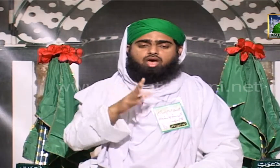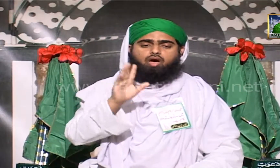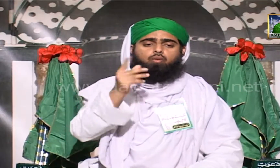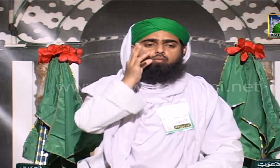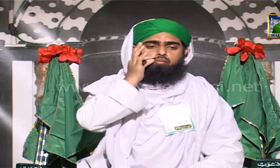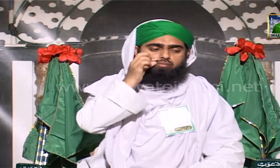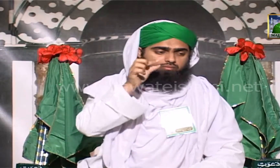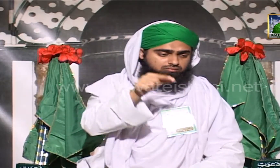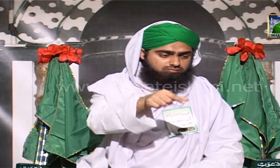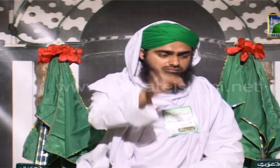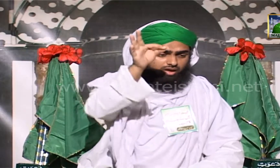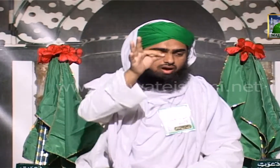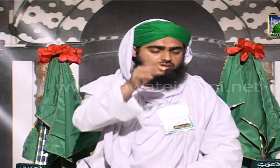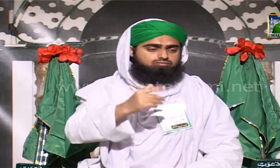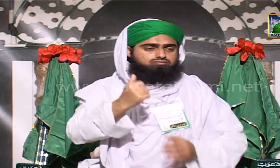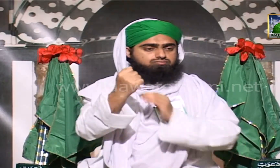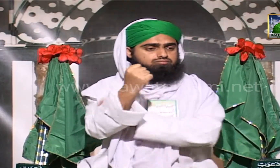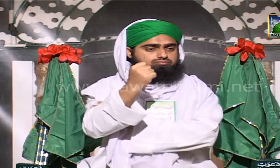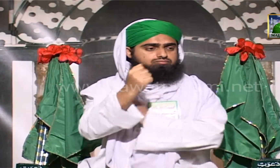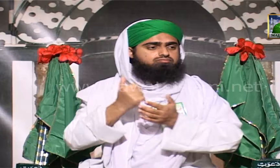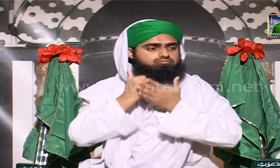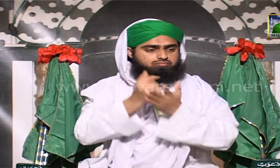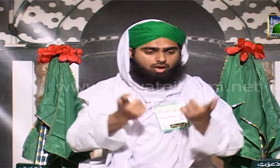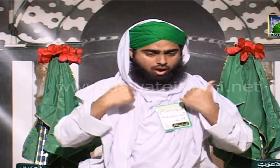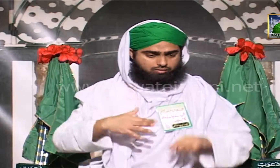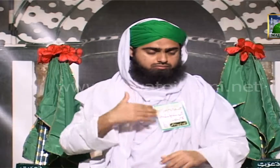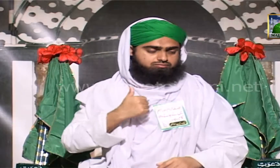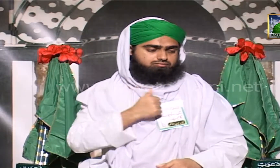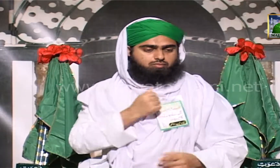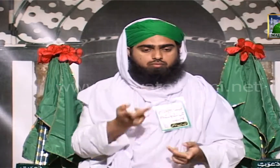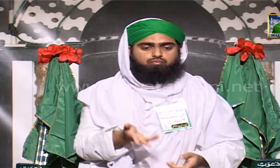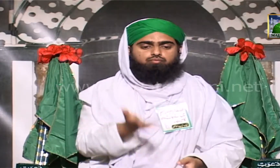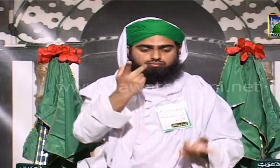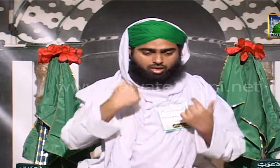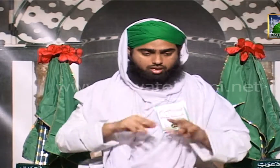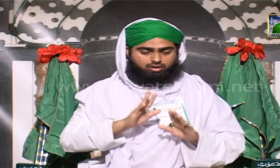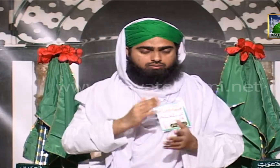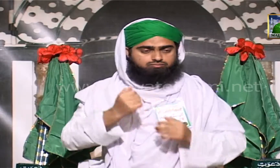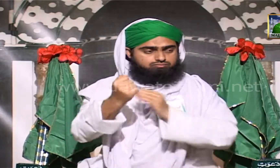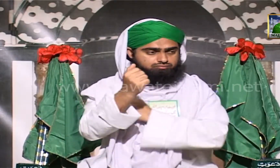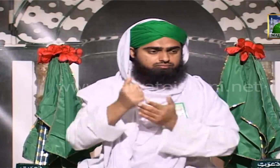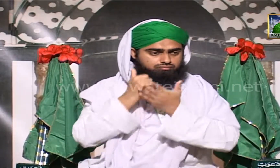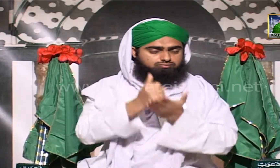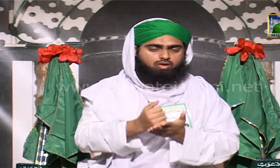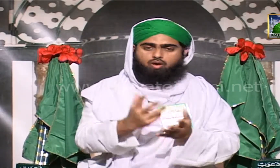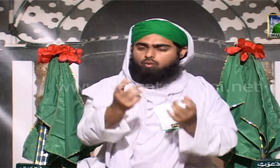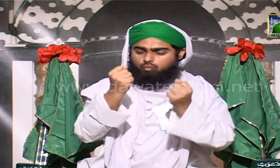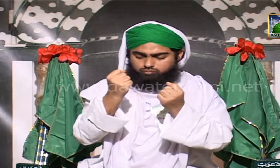کو مردے جلانے کی طاقت بخشے تو اس کے لیے کوئی مشکل بات